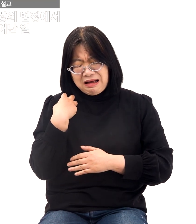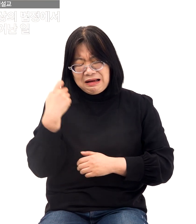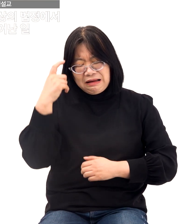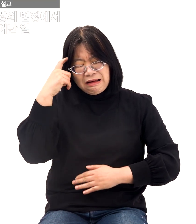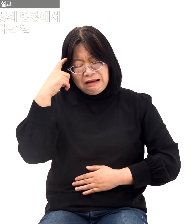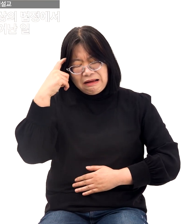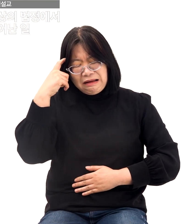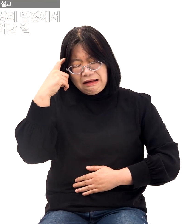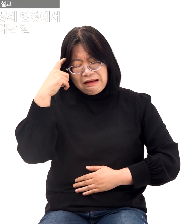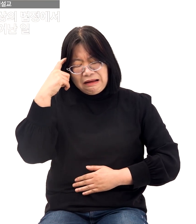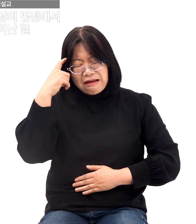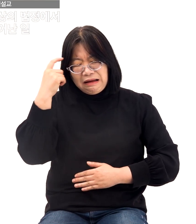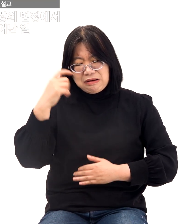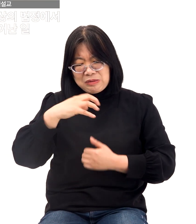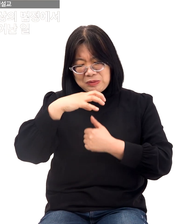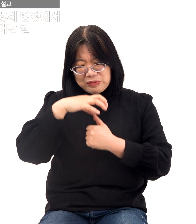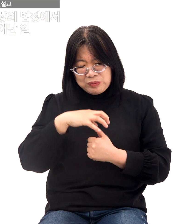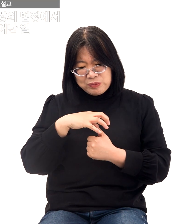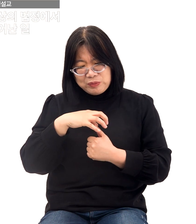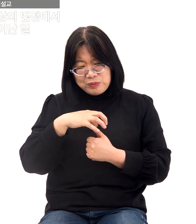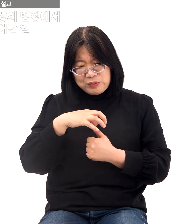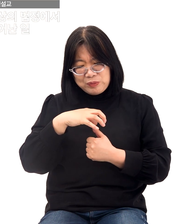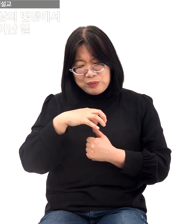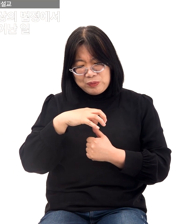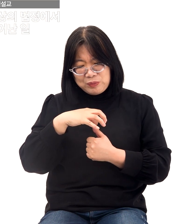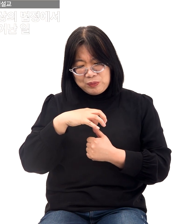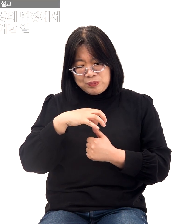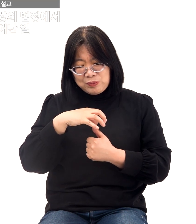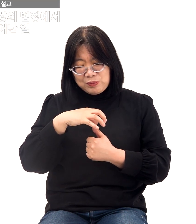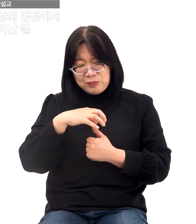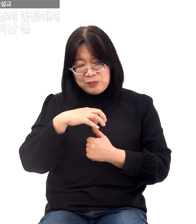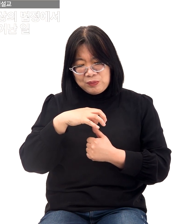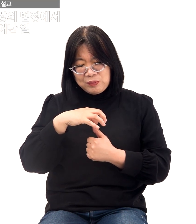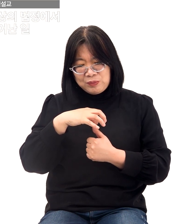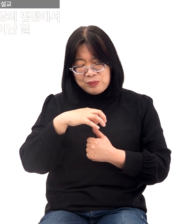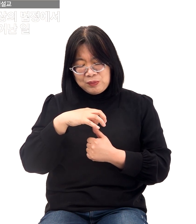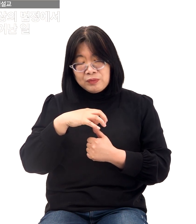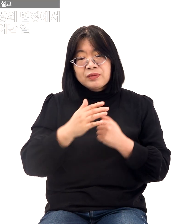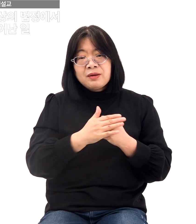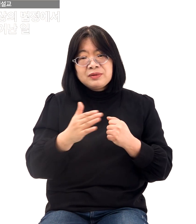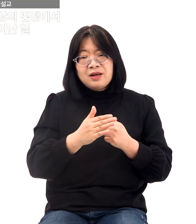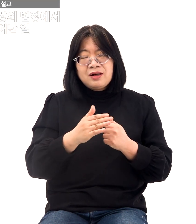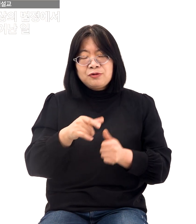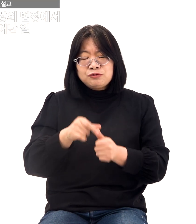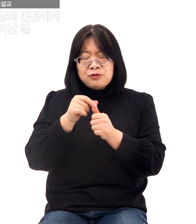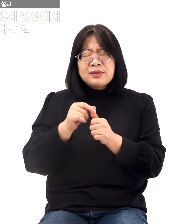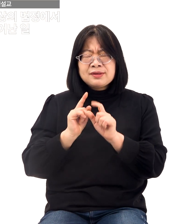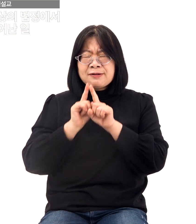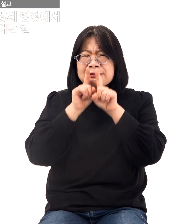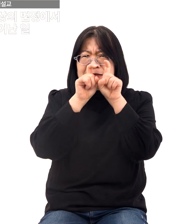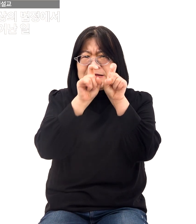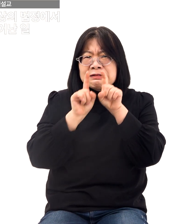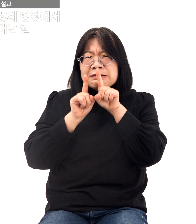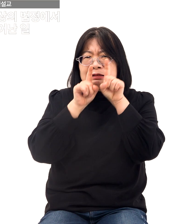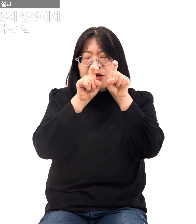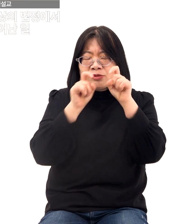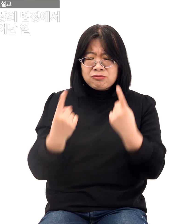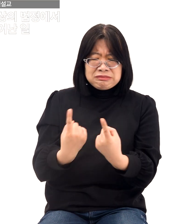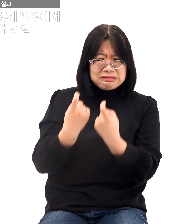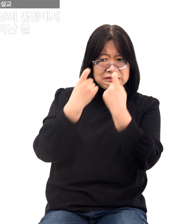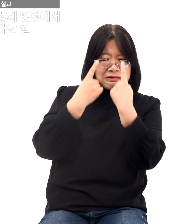죄의식과 정죄감에 구원을 의심하고 의심받고 있는 그들을